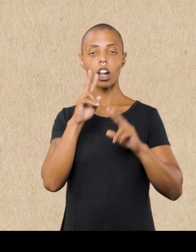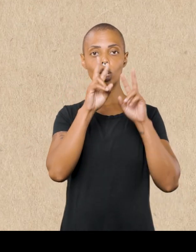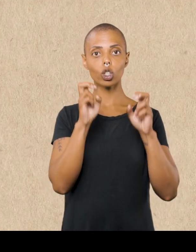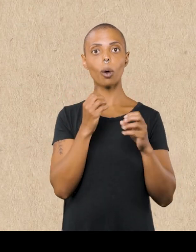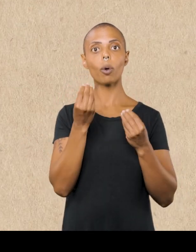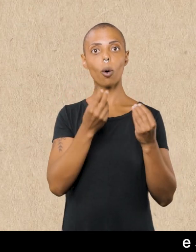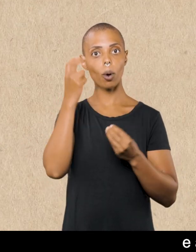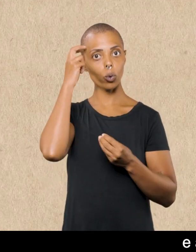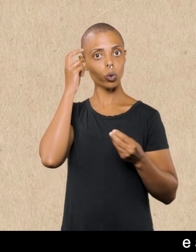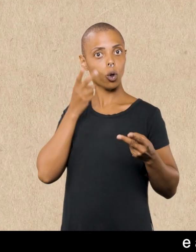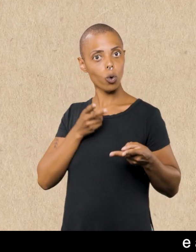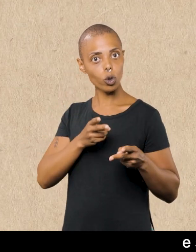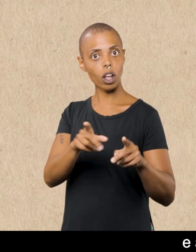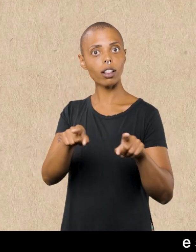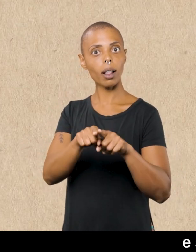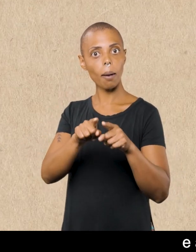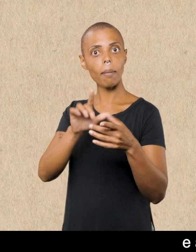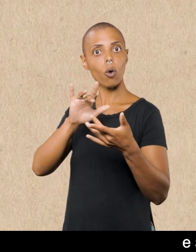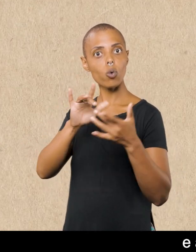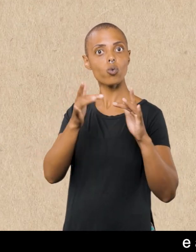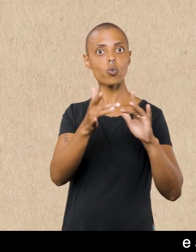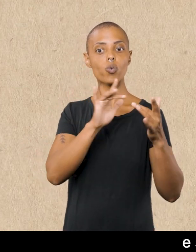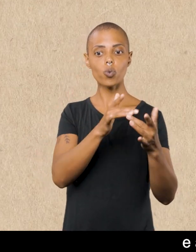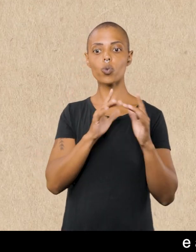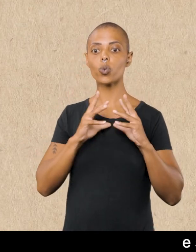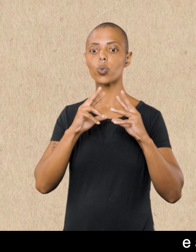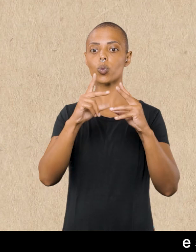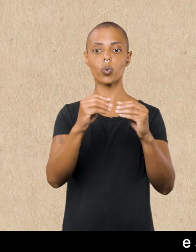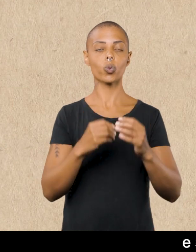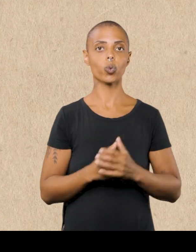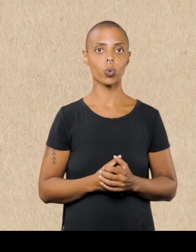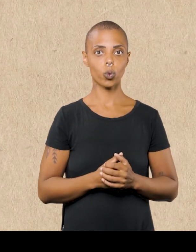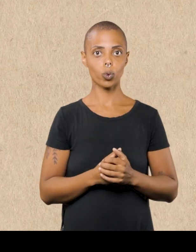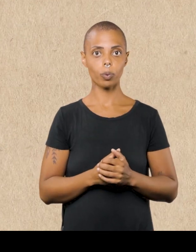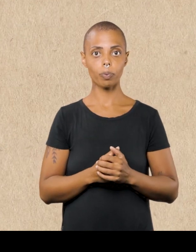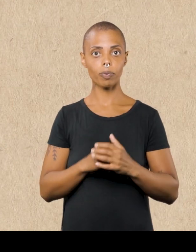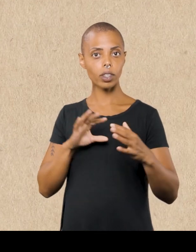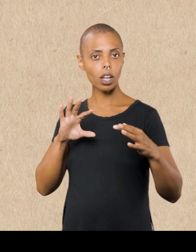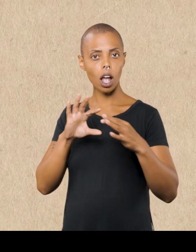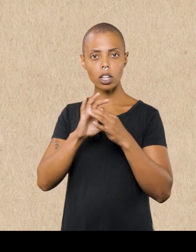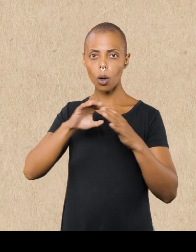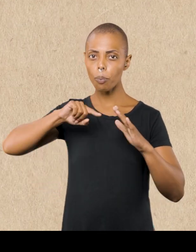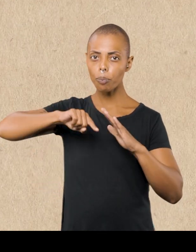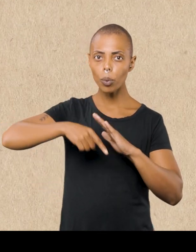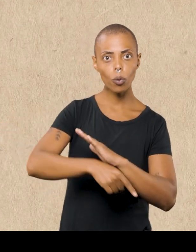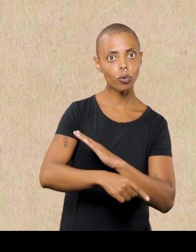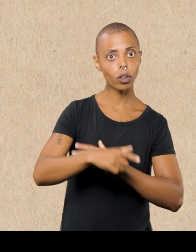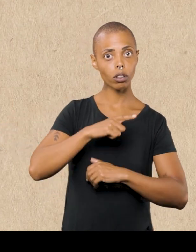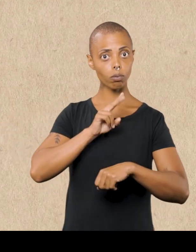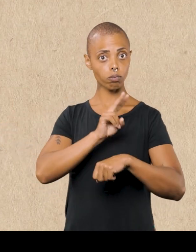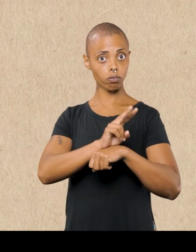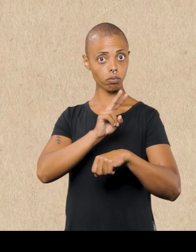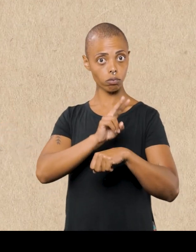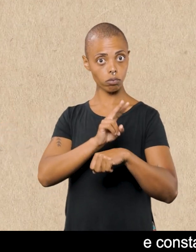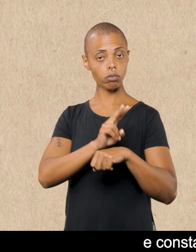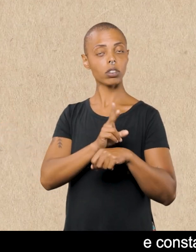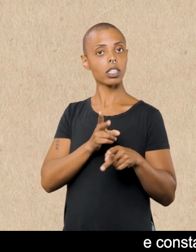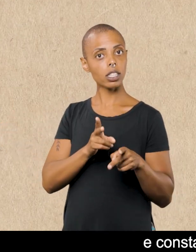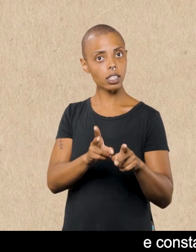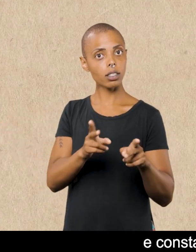dos primeiros artistas Inuit falam sobre a continuidade das culturas e a conectividade entre todas as